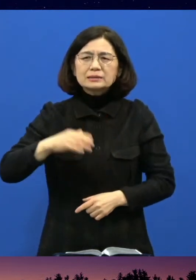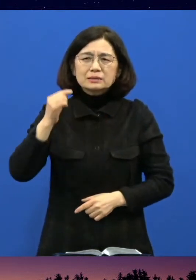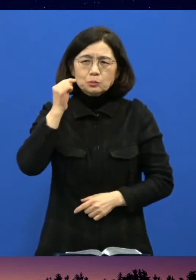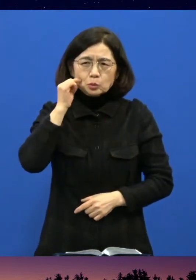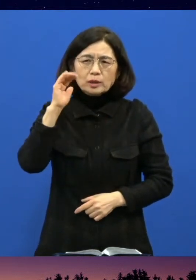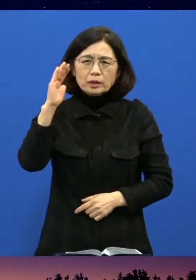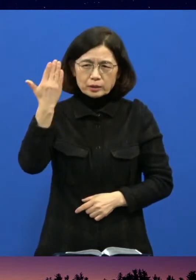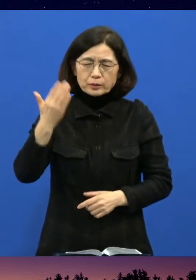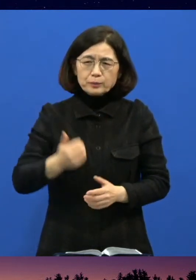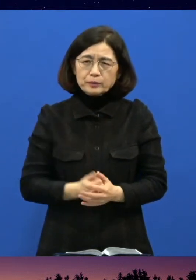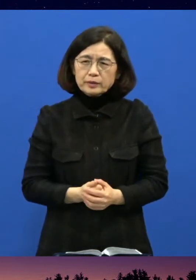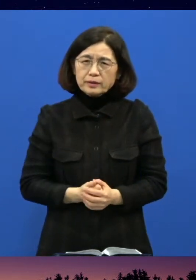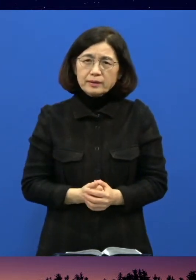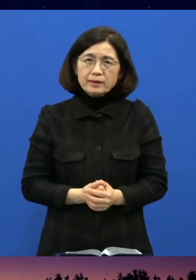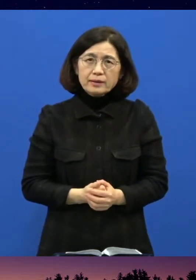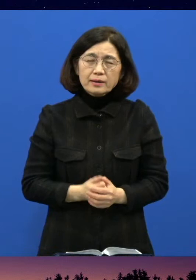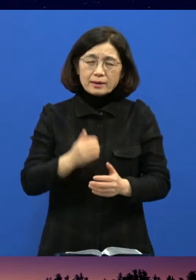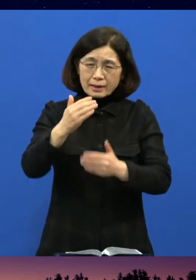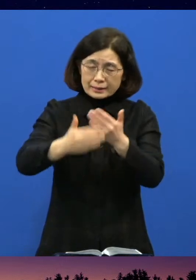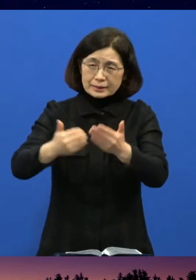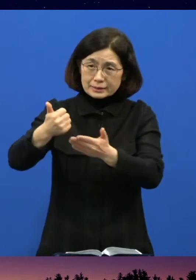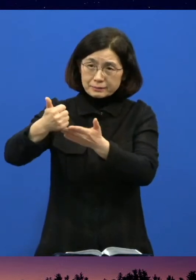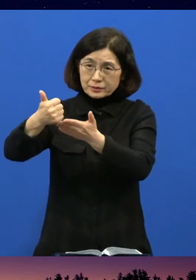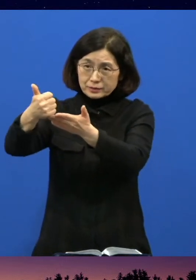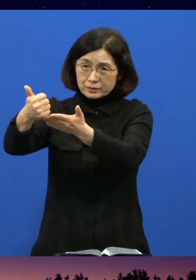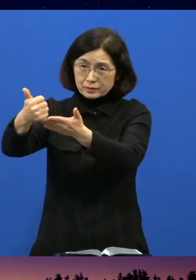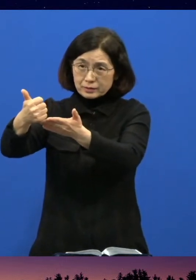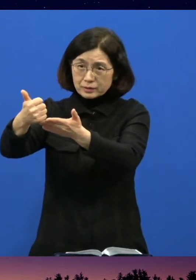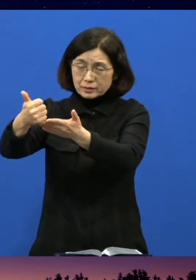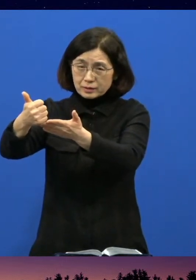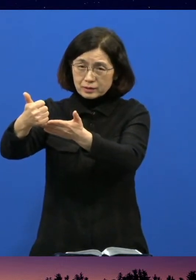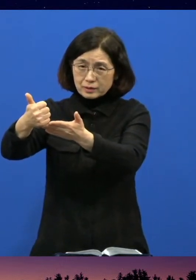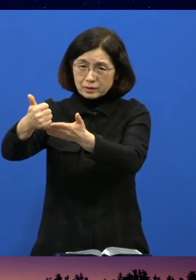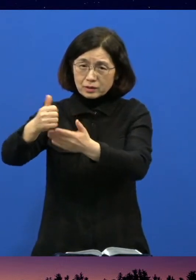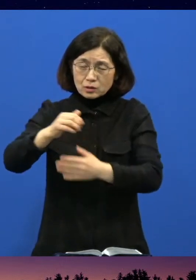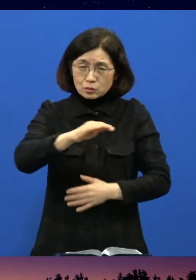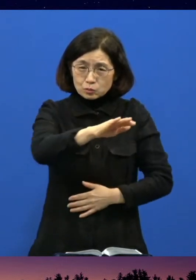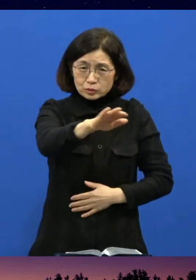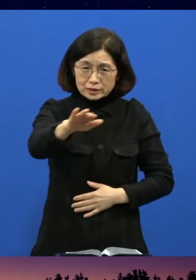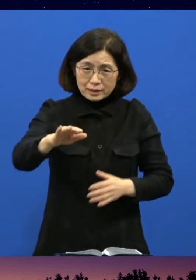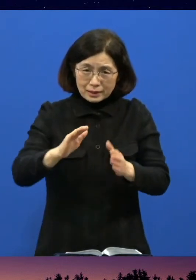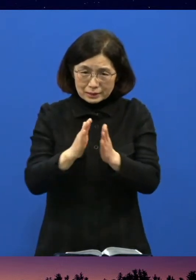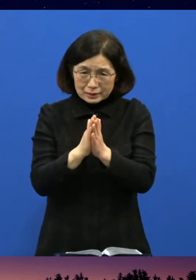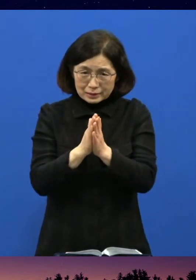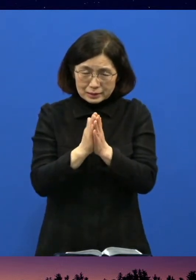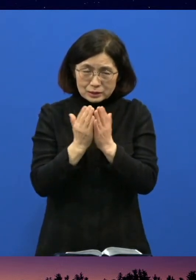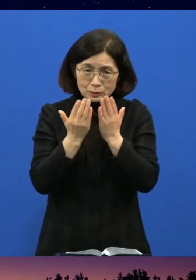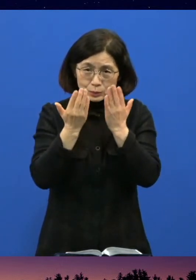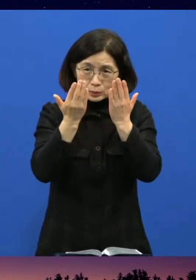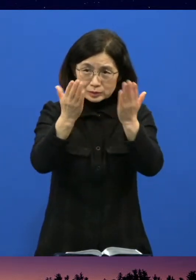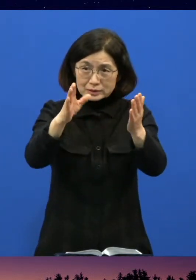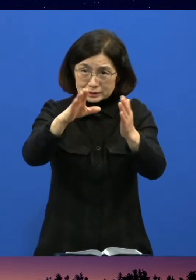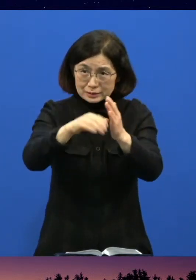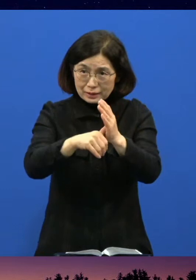그래서 여러분, 하나님은 우리의 기도를 들어주실 듯 들어주지 않는,